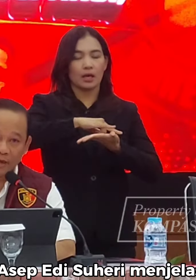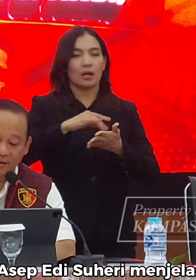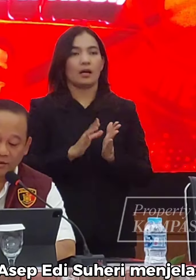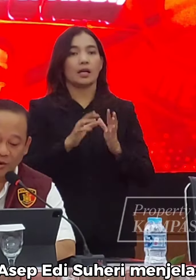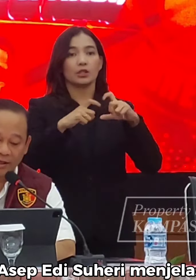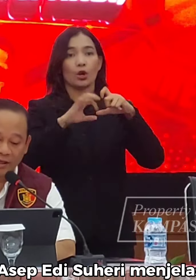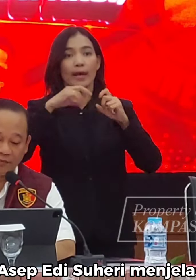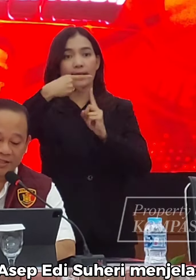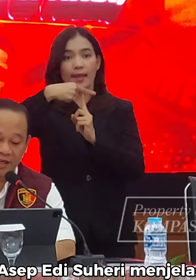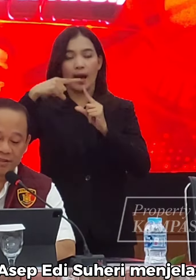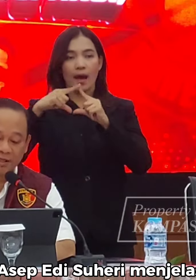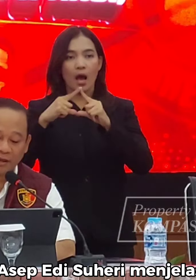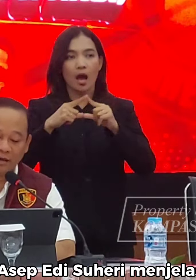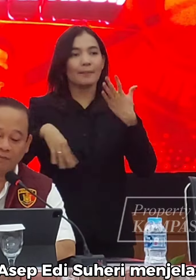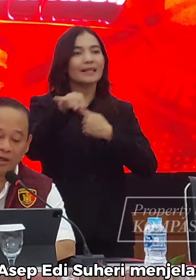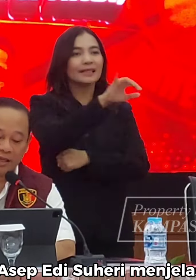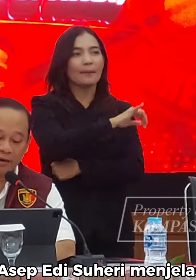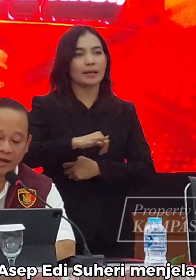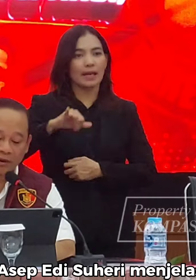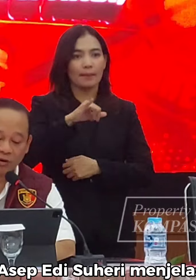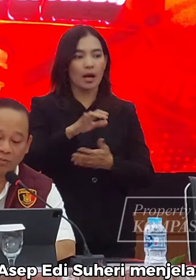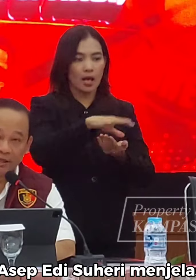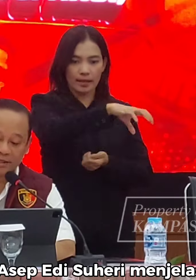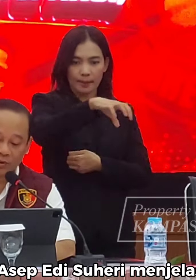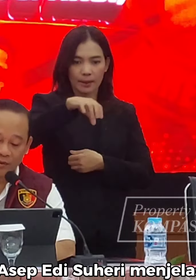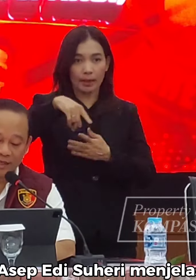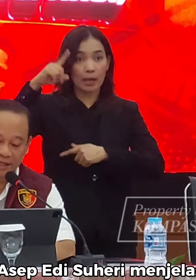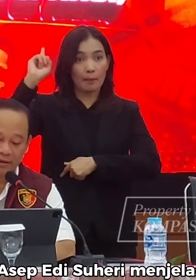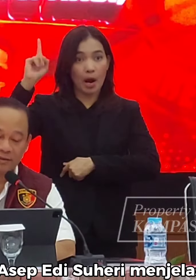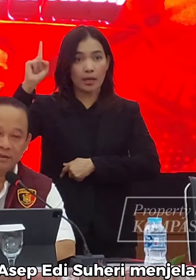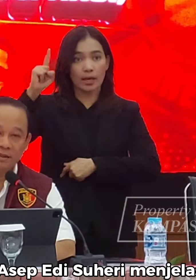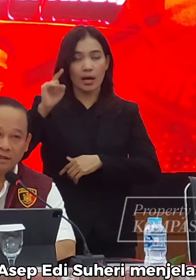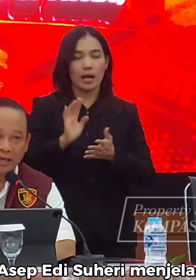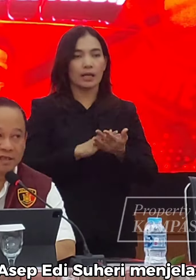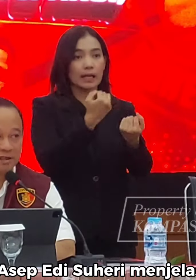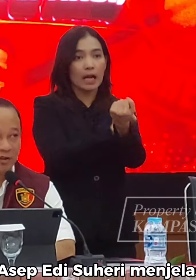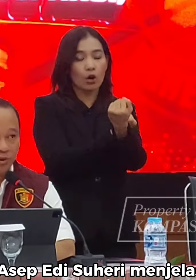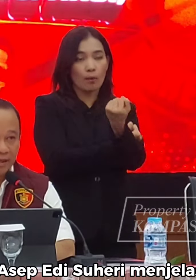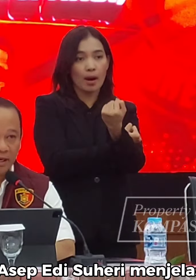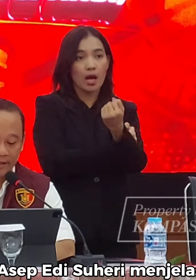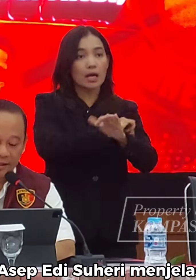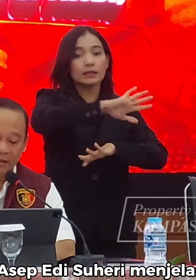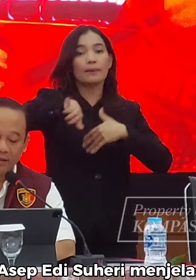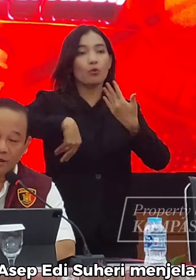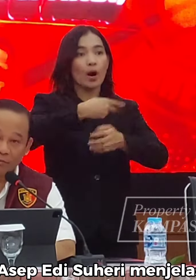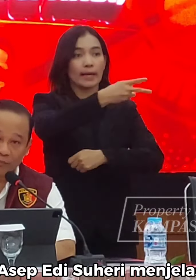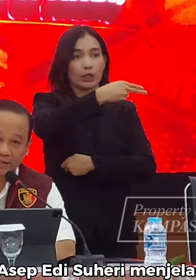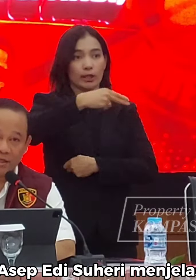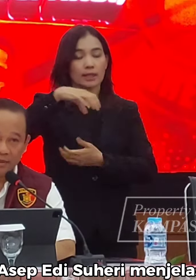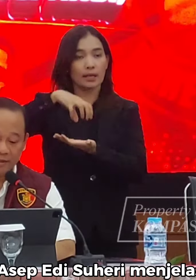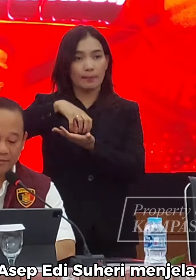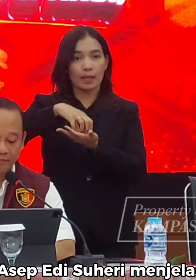melakukan join investigasi terhadap wilayah-wilayah Raw narkoba di seluruh Indonesia dan salah satunya adalah di